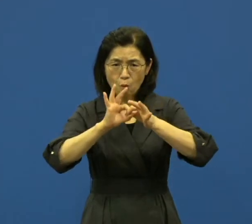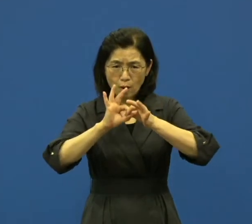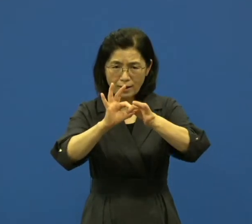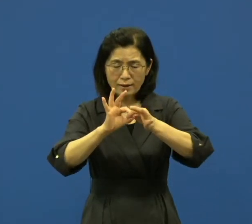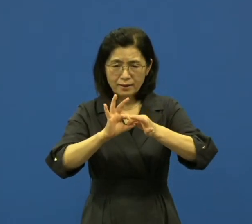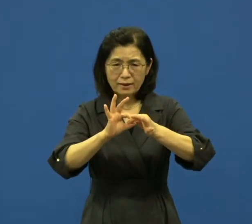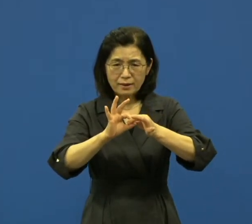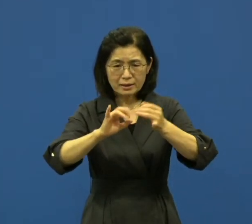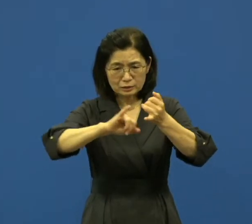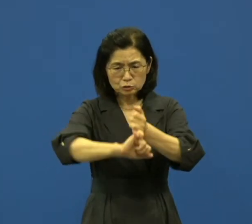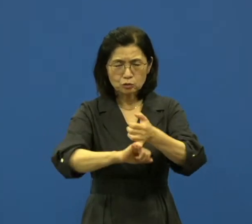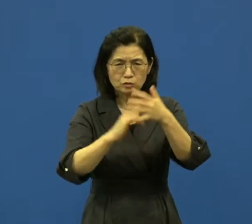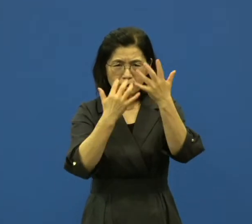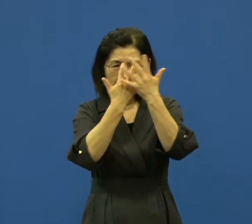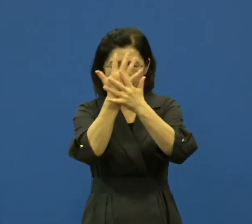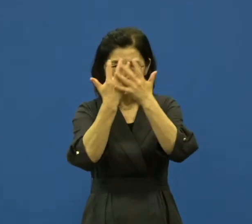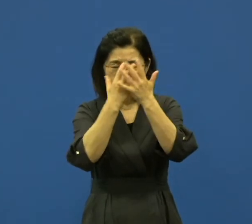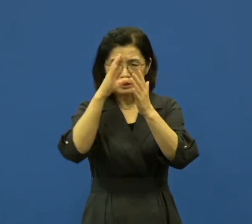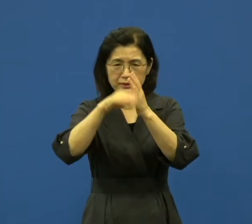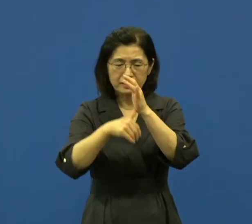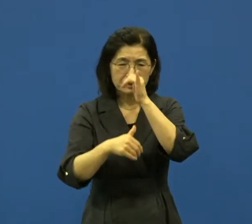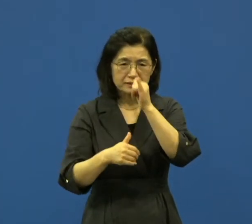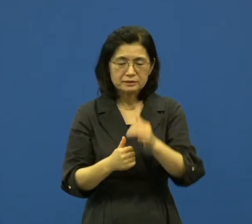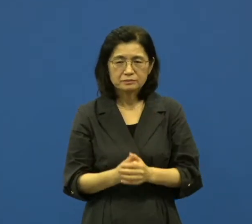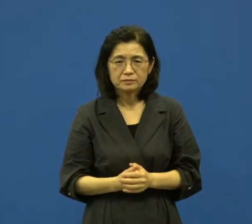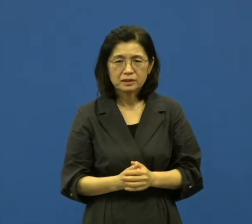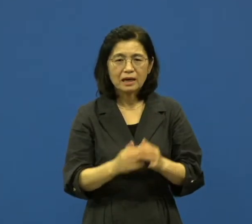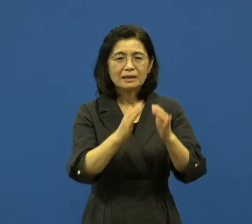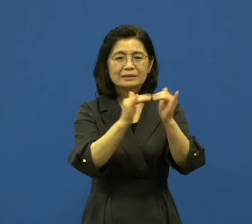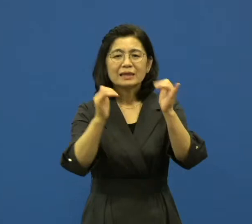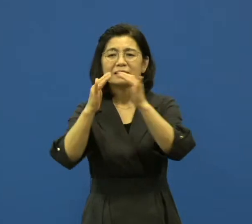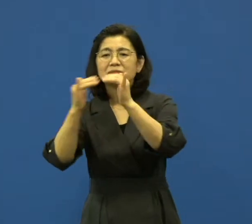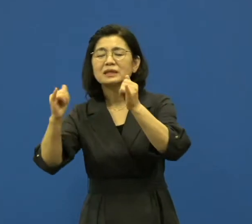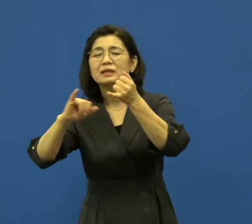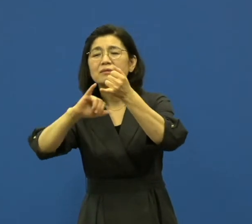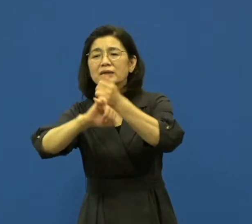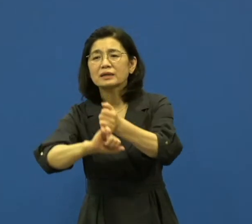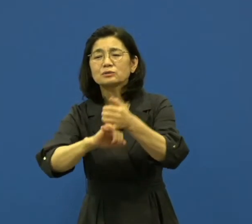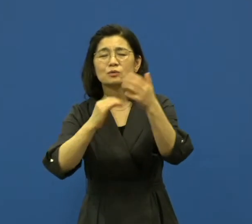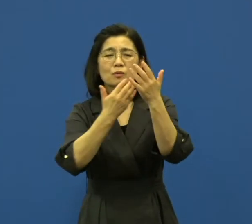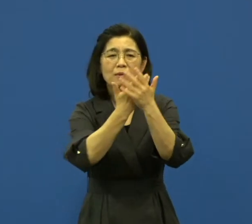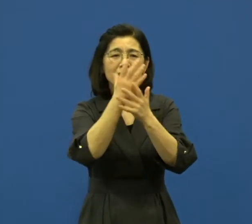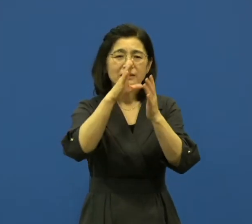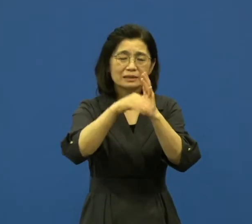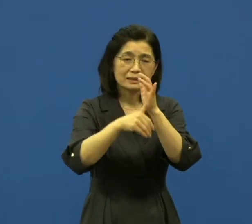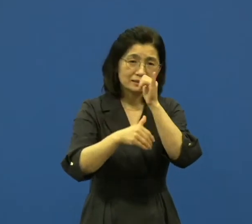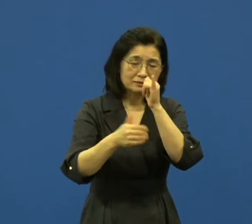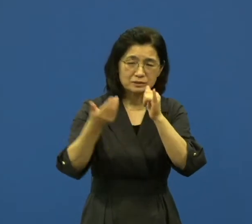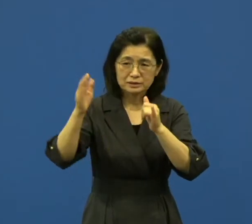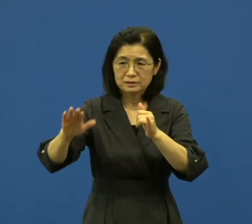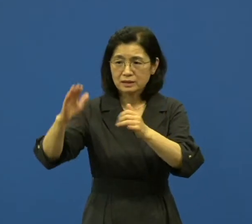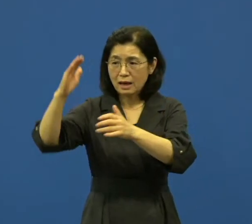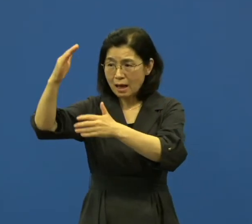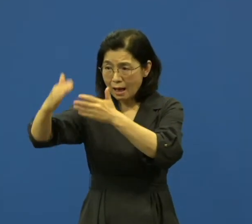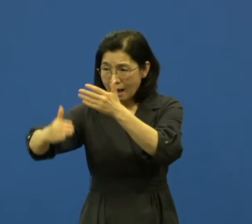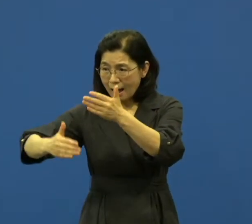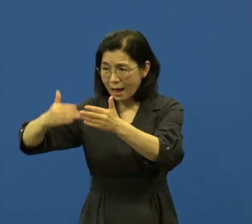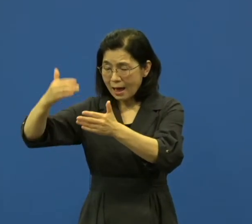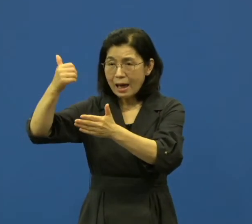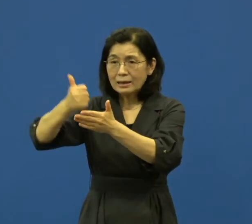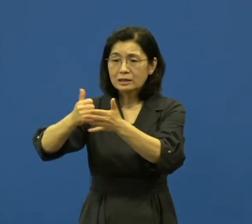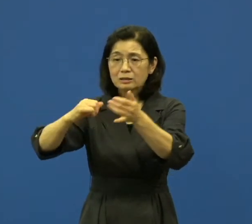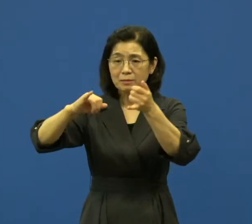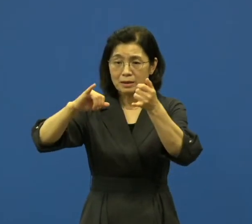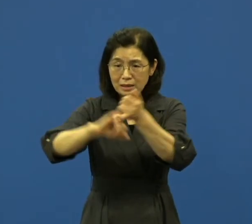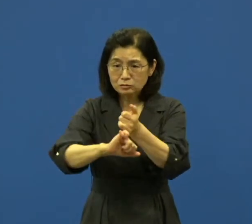많습니다. 그가 지키고 싶지만 지킬 수 없을 때가 있어요. 그러나 하나님은 그렇지 않아요. 그냥 보증수표 같은, 이미 은행에